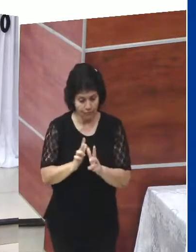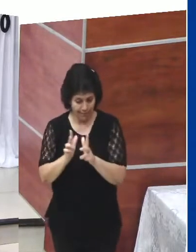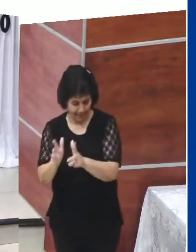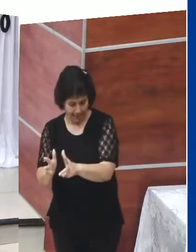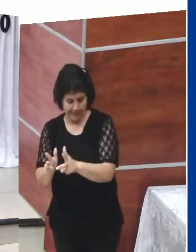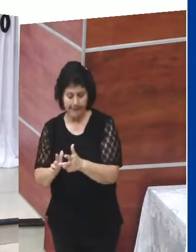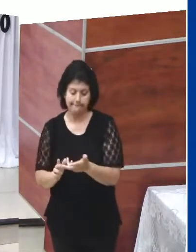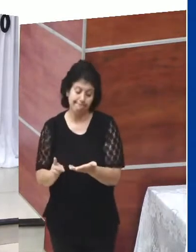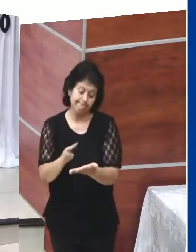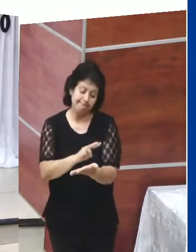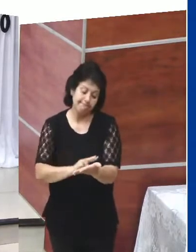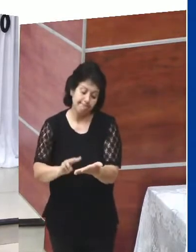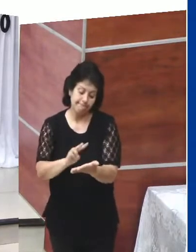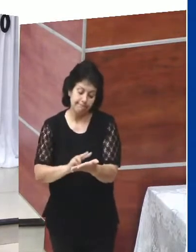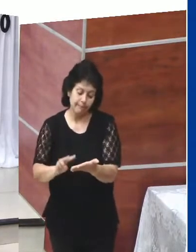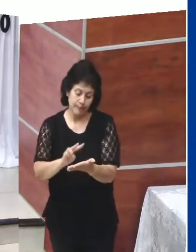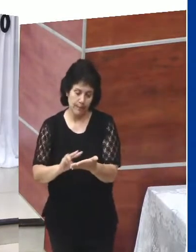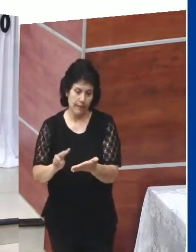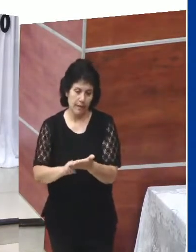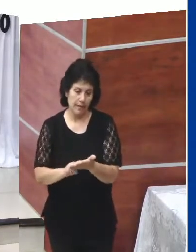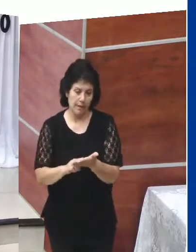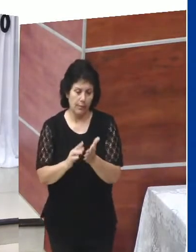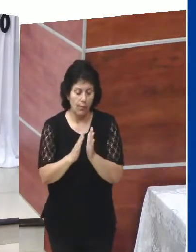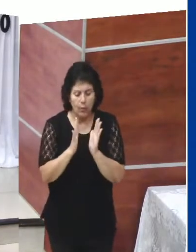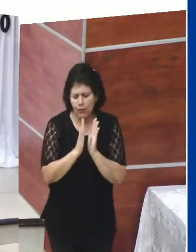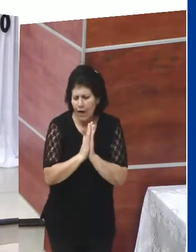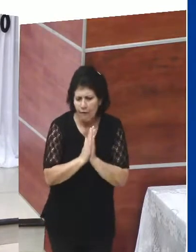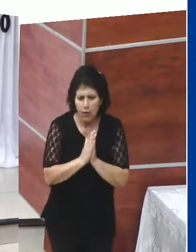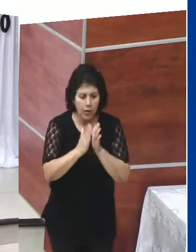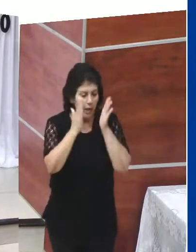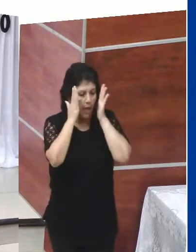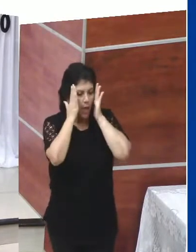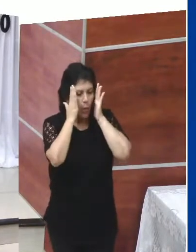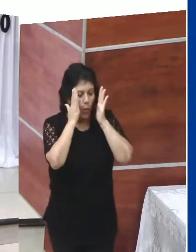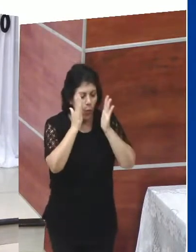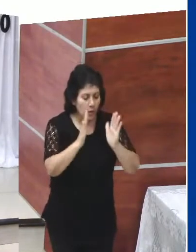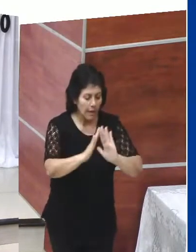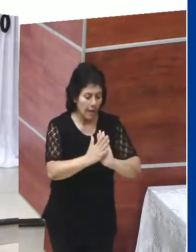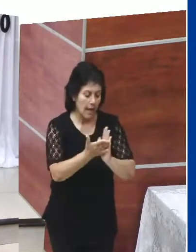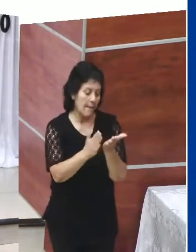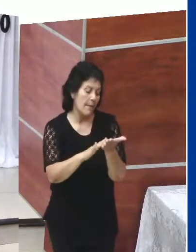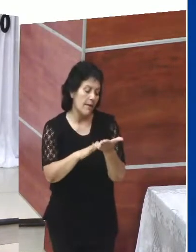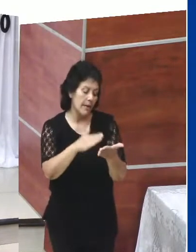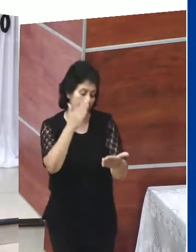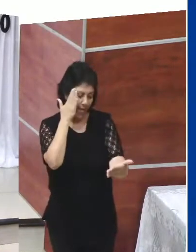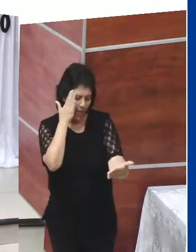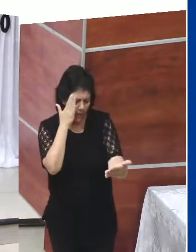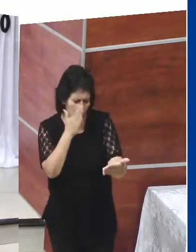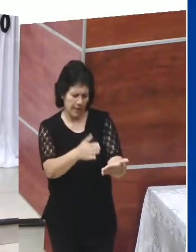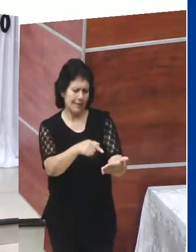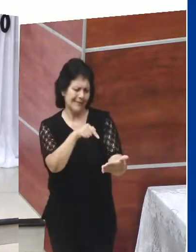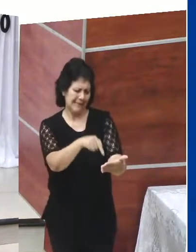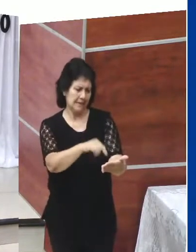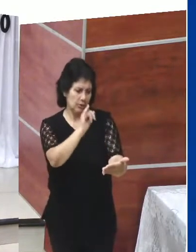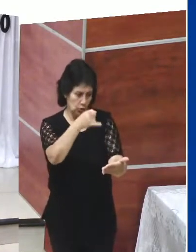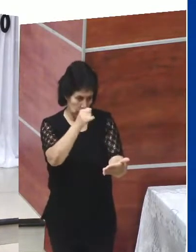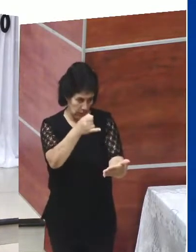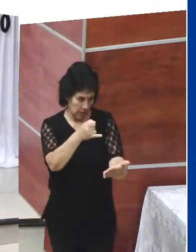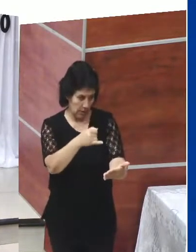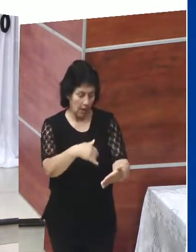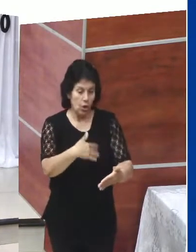quiero enfatizar de la importancia de oír, de escuchar la palabra de Dios. Así que la